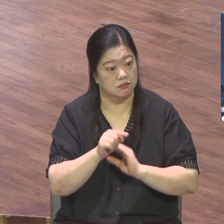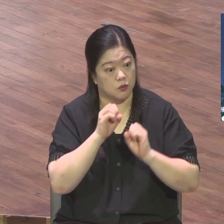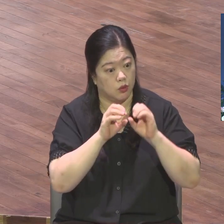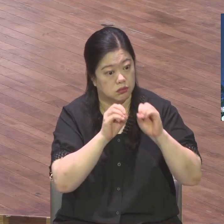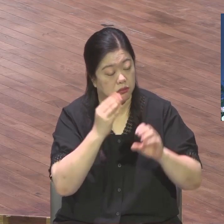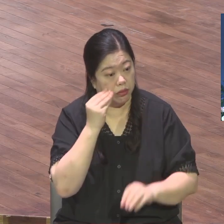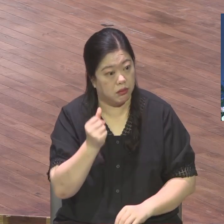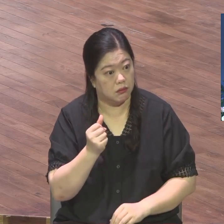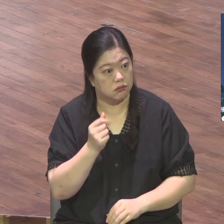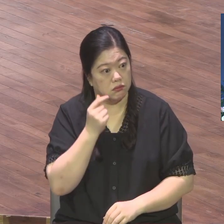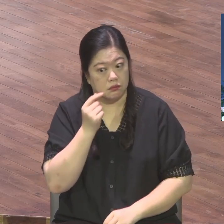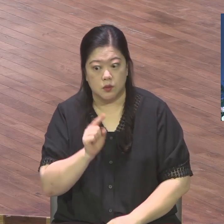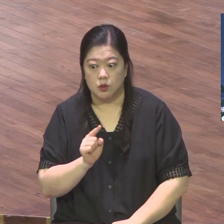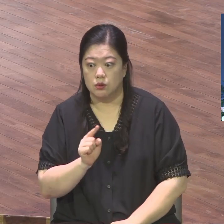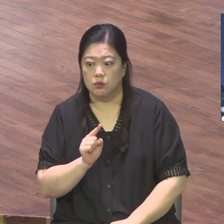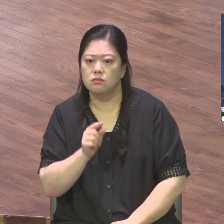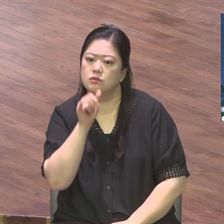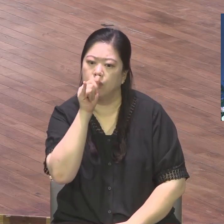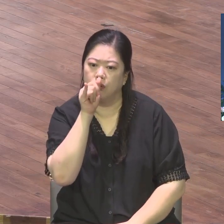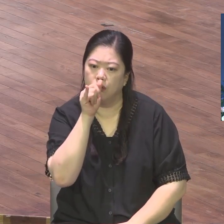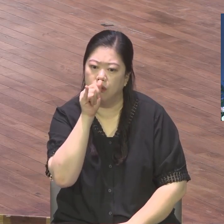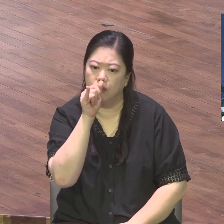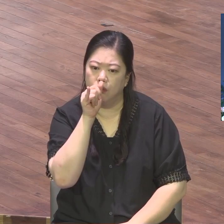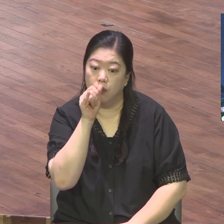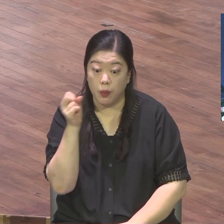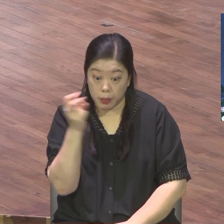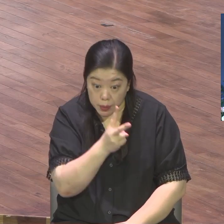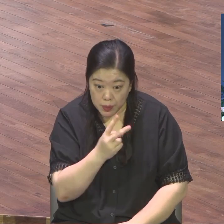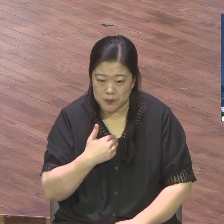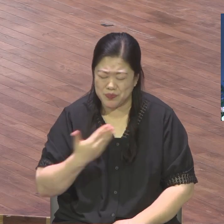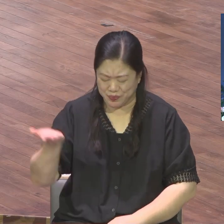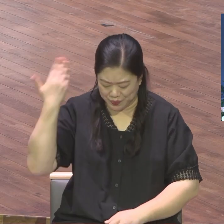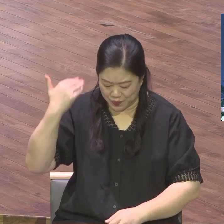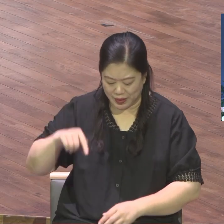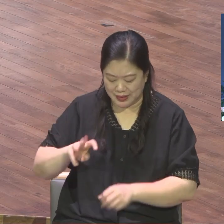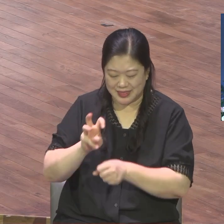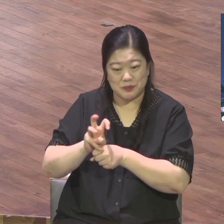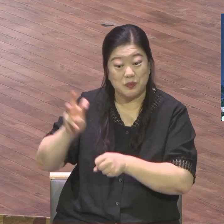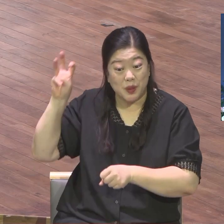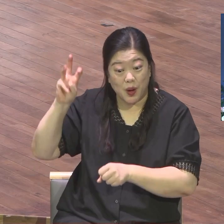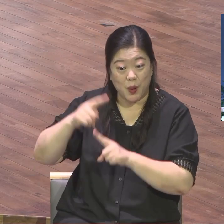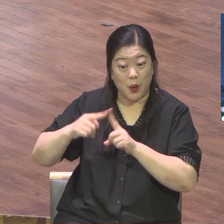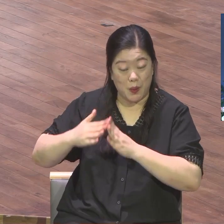보니까 병자가 오잖아요. 귀신들에서 오잖아요. 예수님 귀신 쫓아 귀신 쫓겨나가.